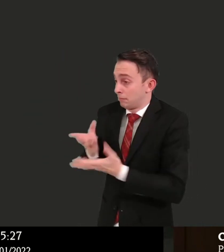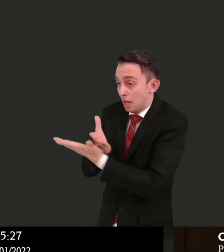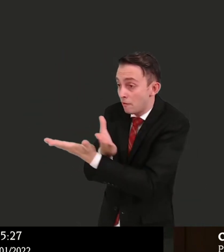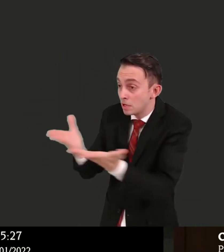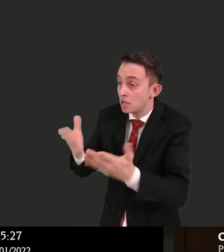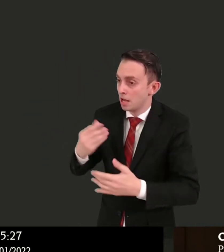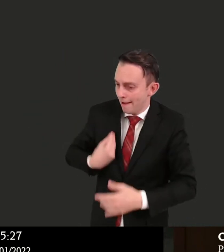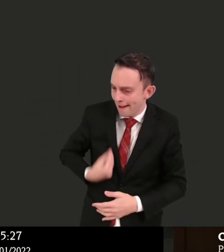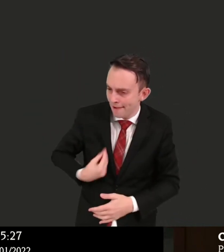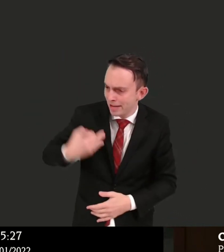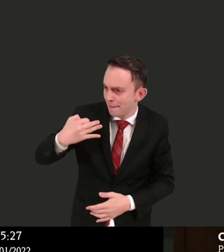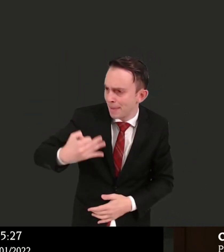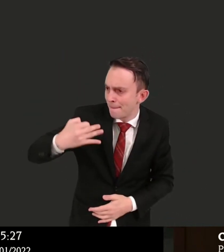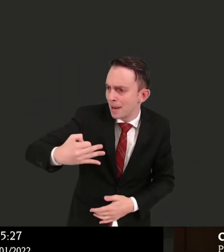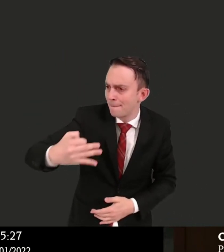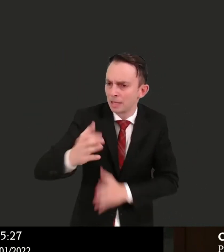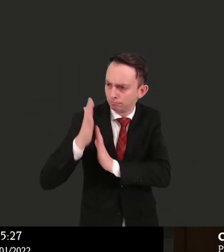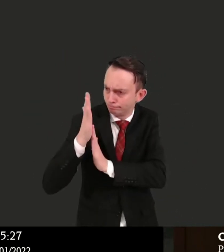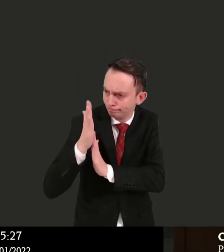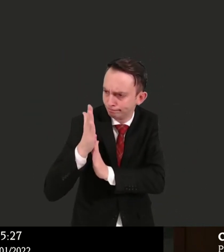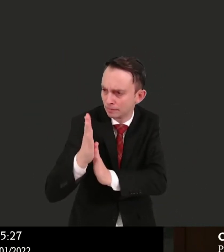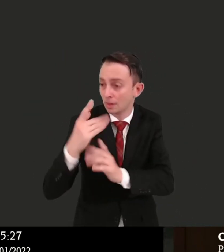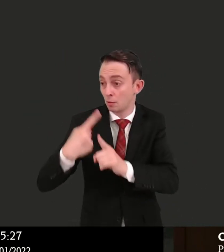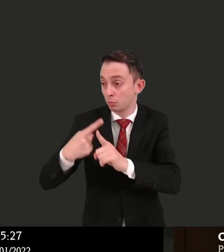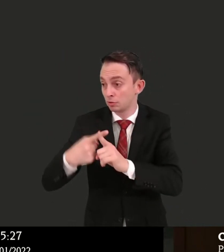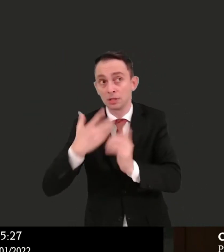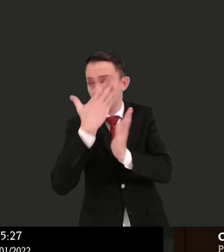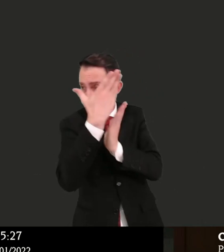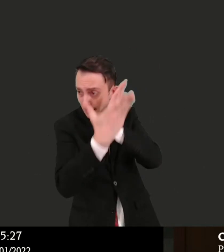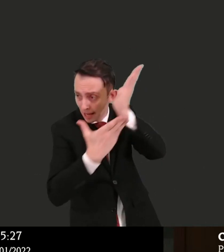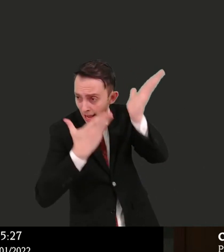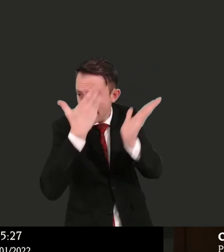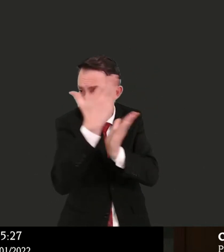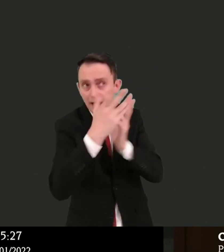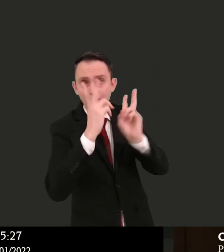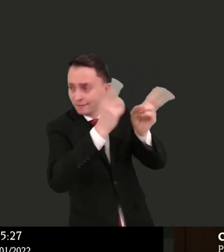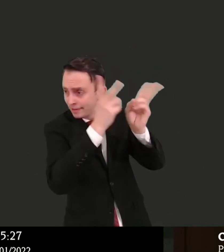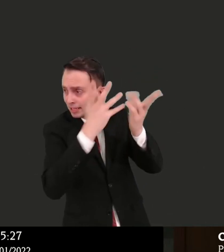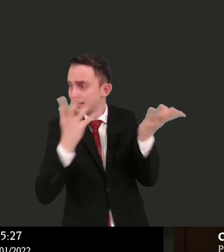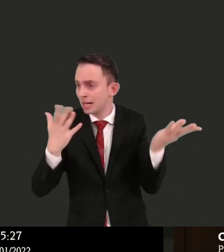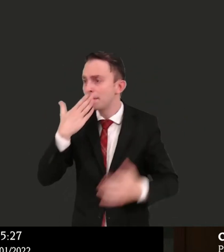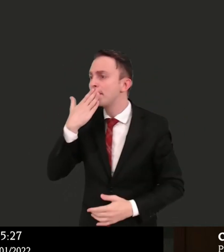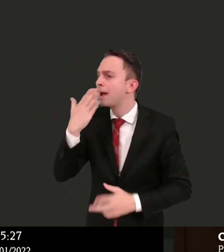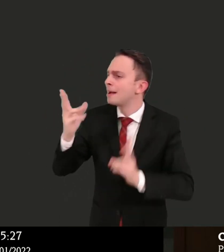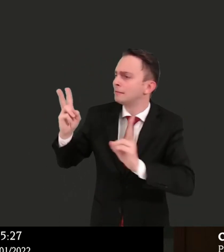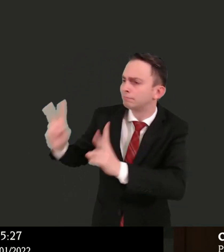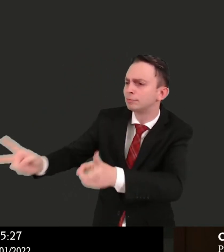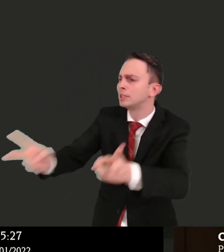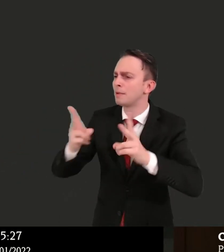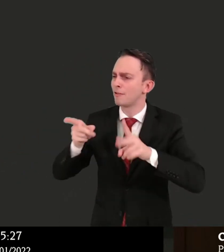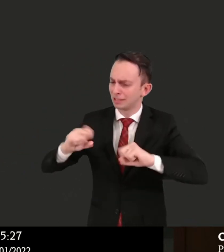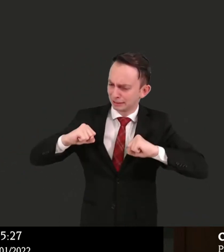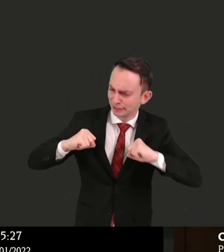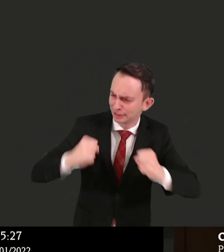andar dignamente diante do Senhor, agradando-lhe em tudo, frutificando em toda boa obra e crescendo